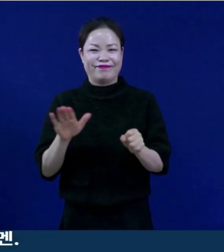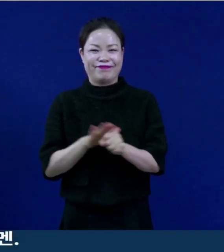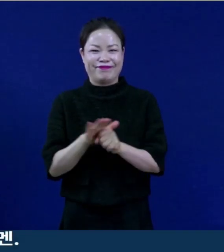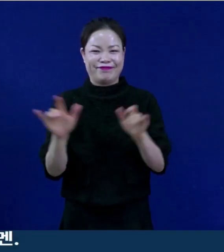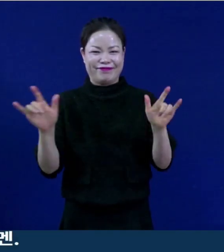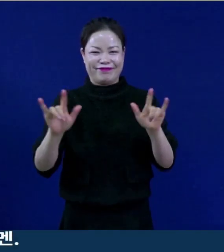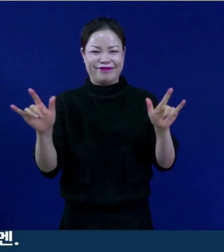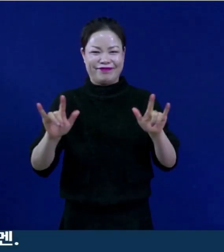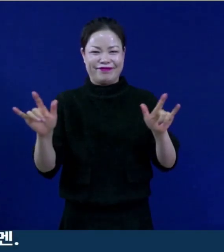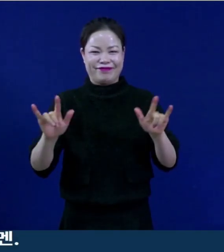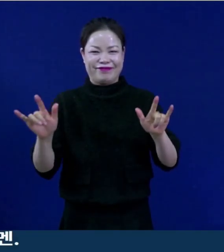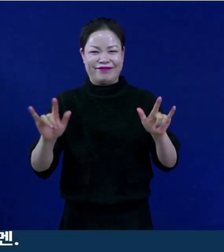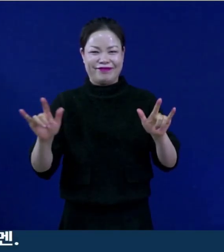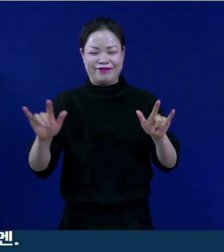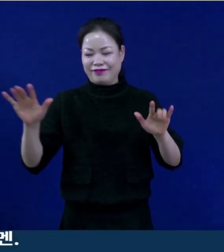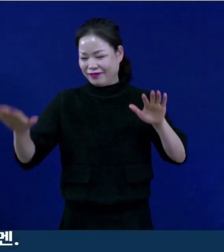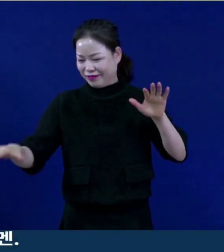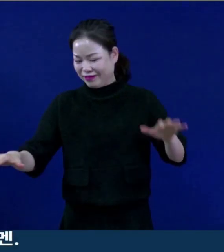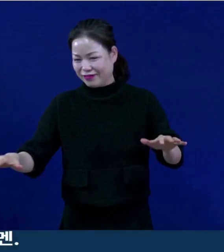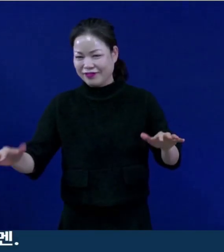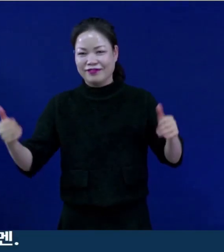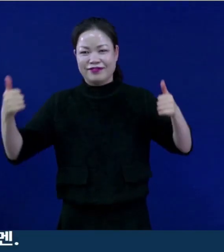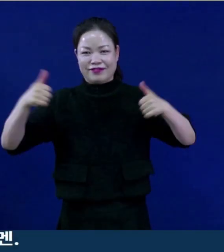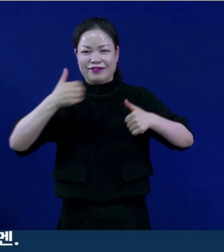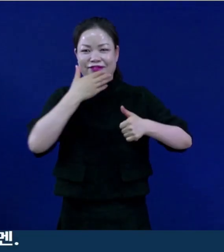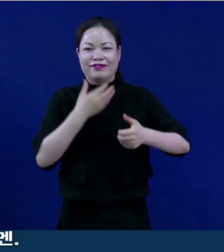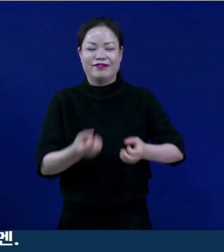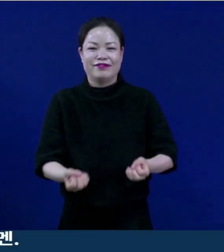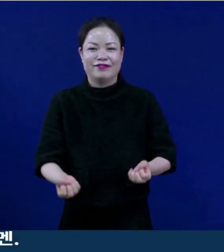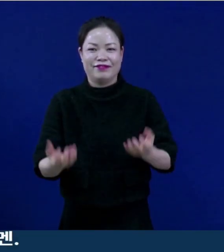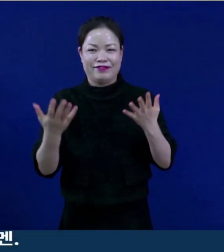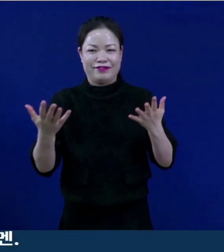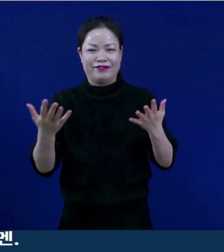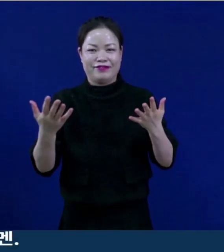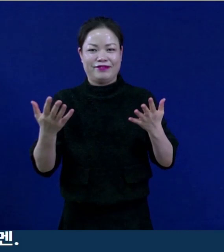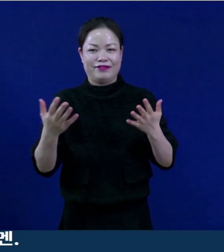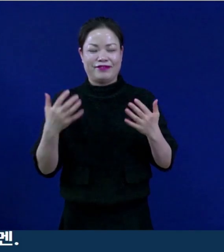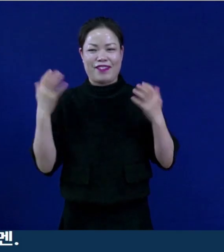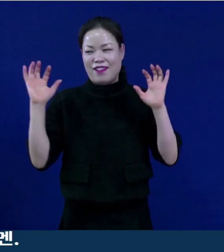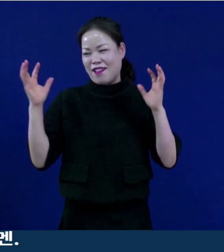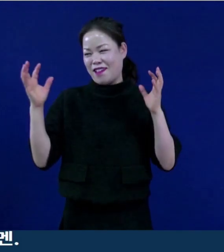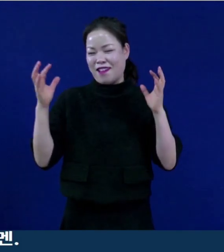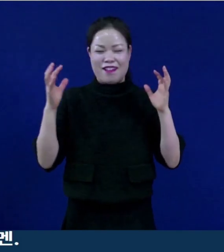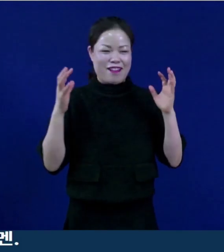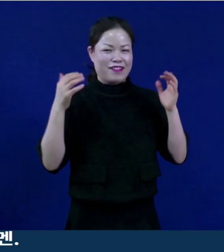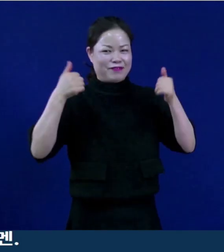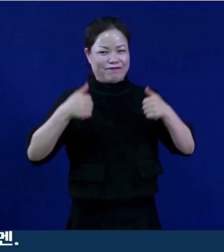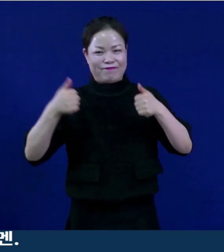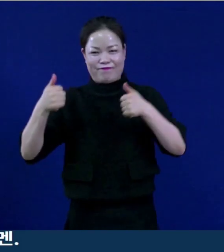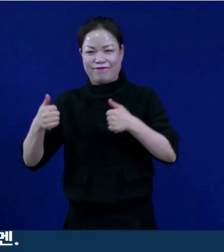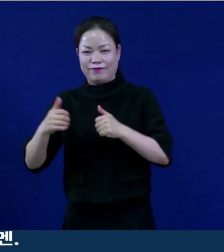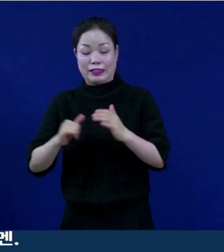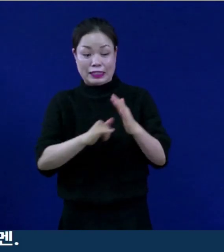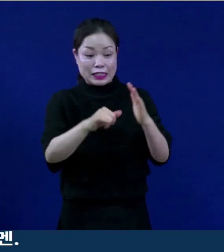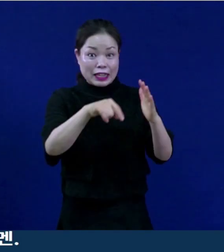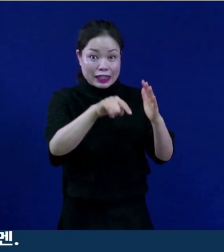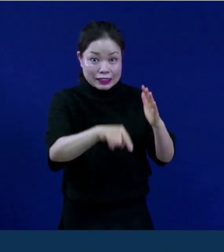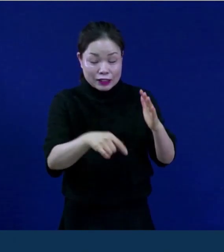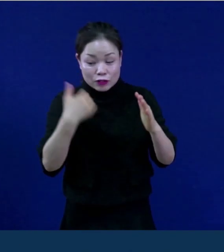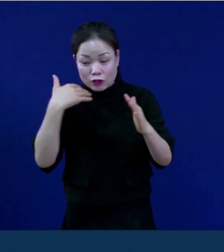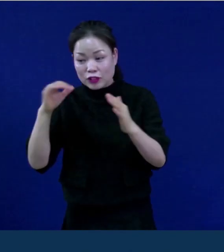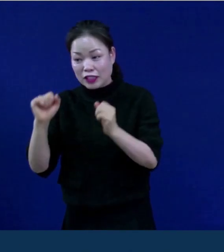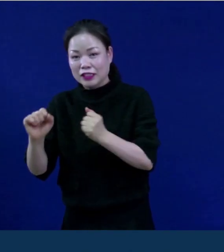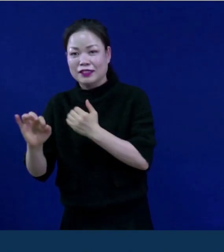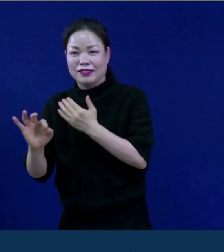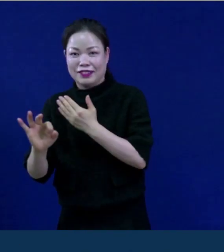사랑합니다. 좌우 옆에 분 한번 눈으로 축복해 주시고 마음으로 환영해 주시기 바랍니다. 가정에서도 옆에 누가